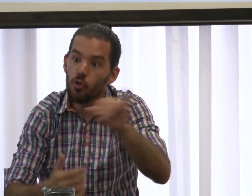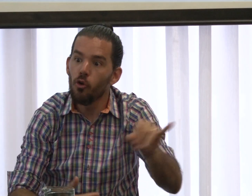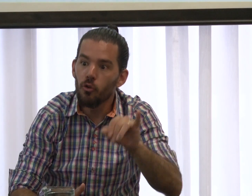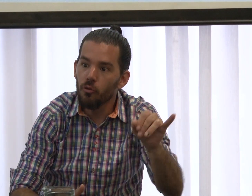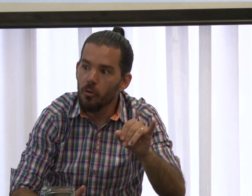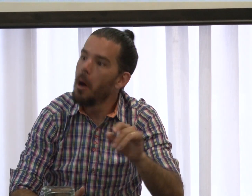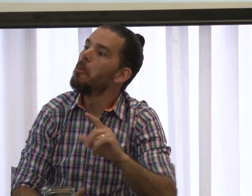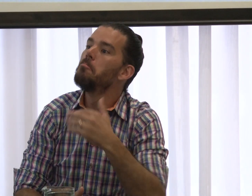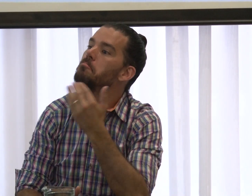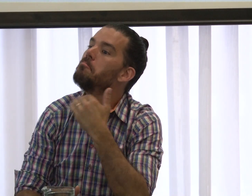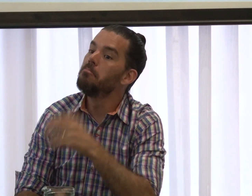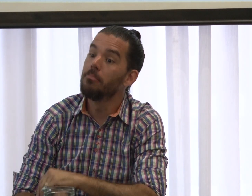Este implante